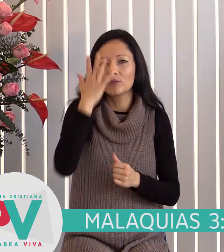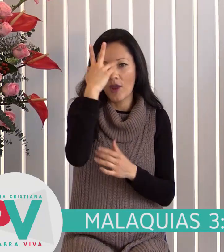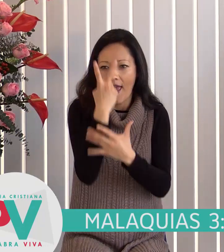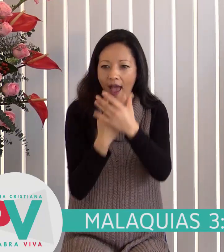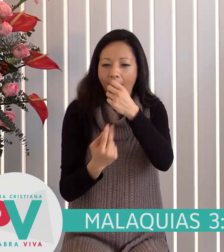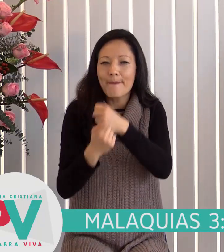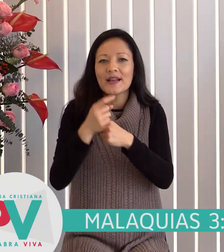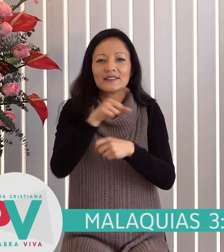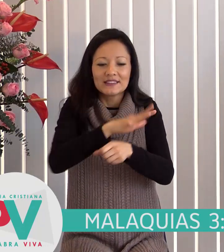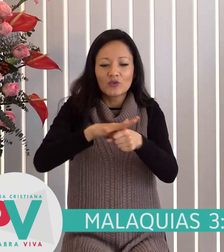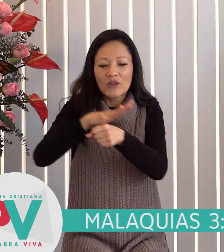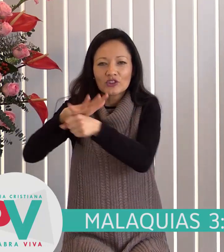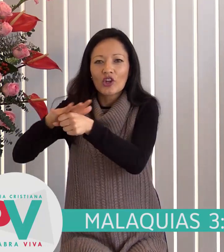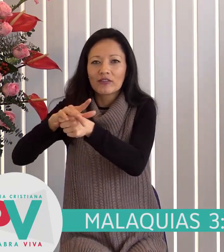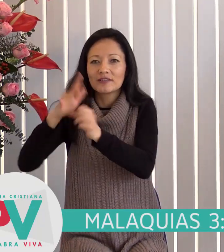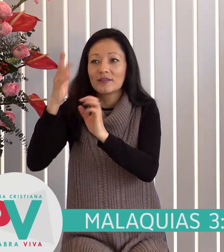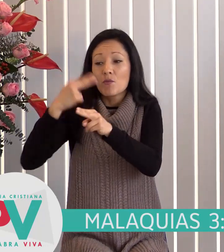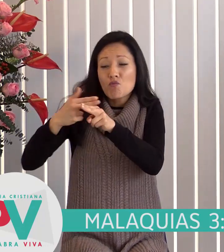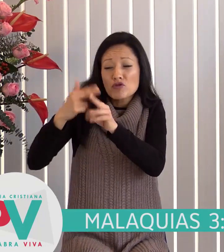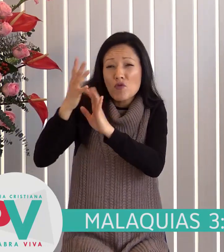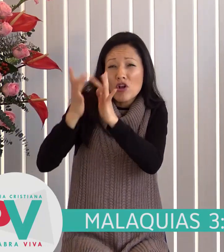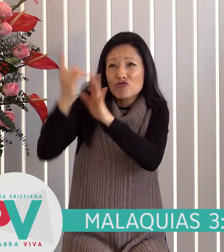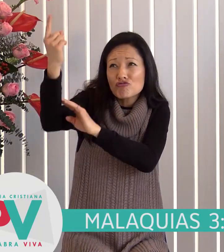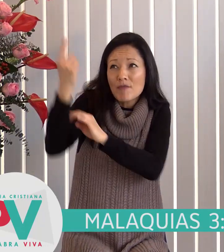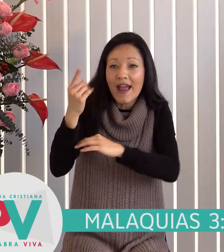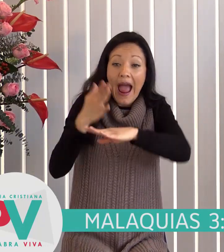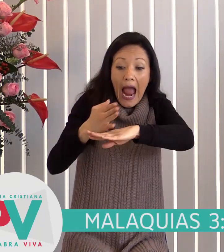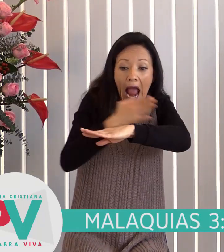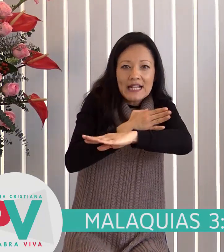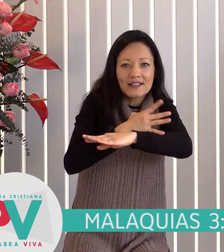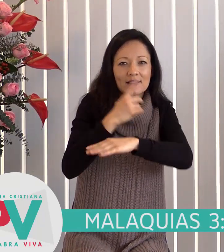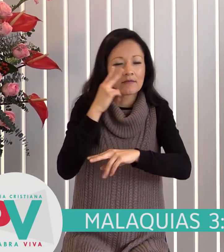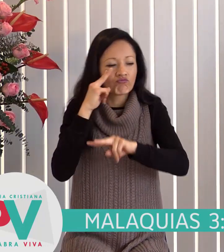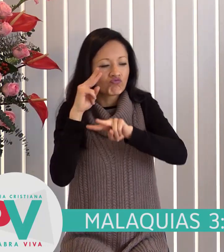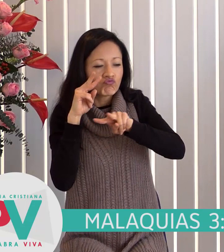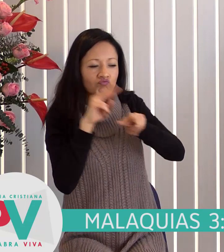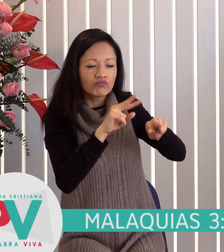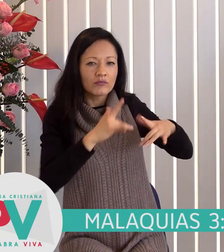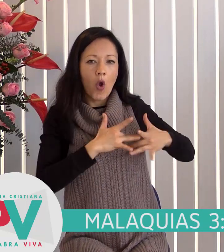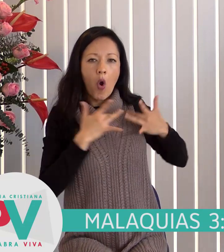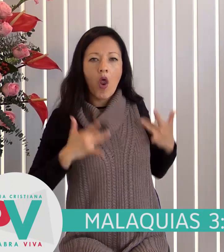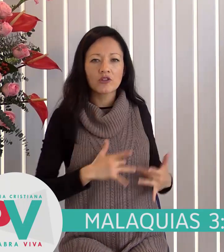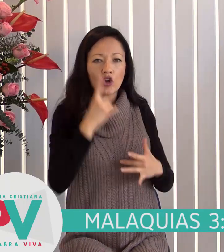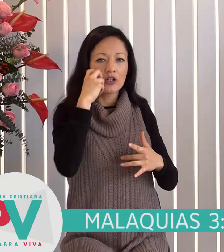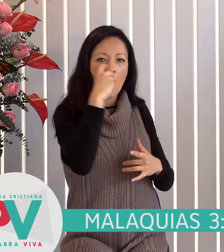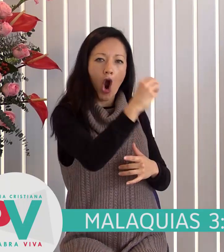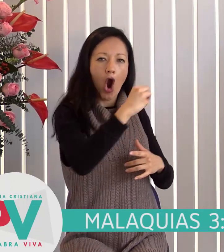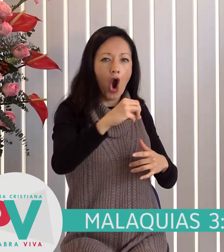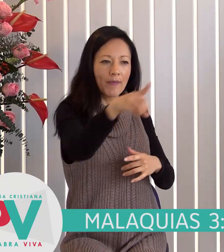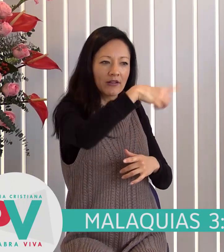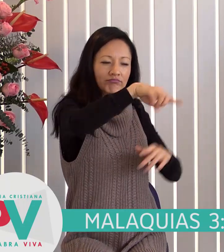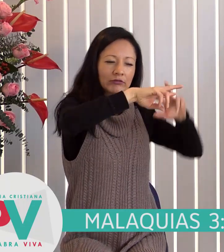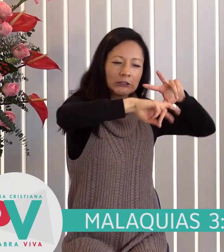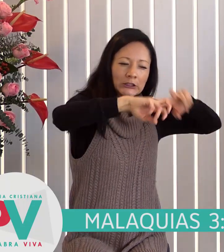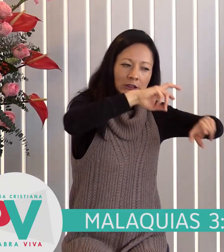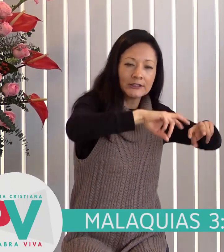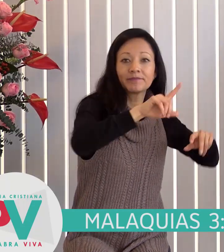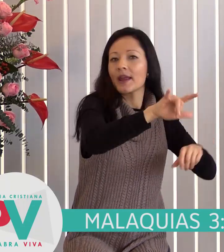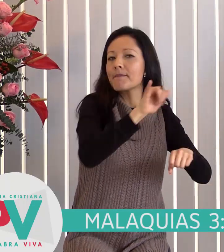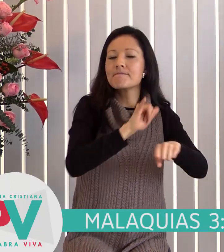el hombre es probado. En ambas el corazón del hombre es examinado. En ambas el fuego ya está